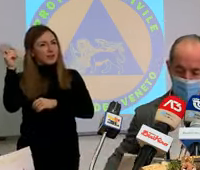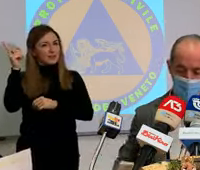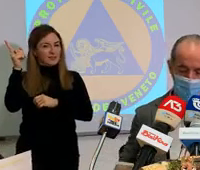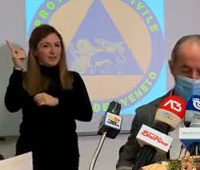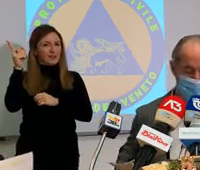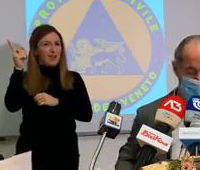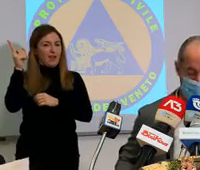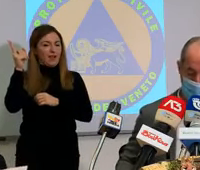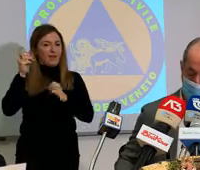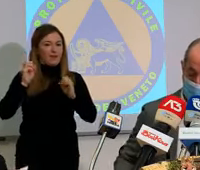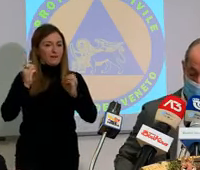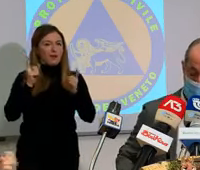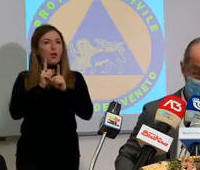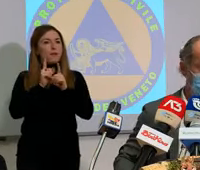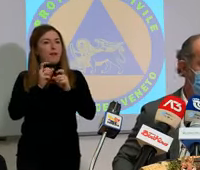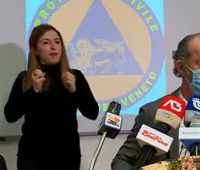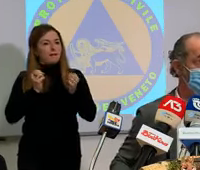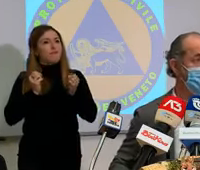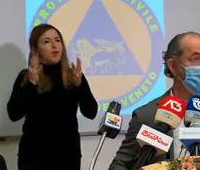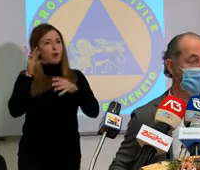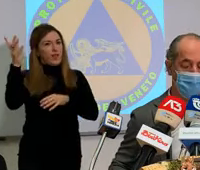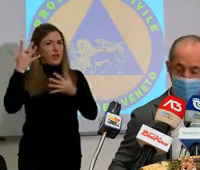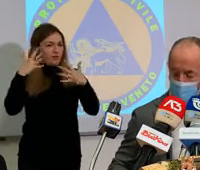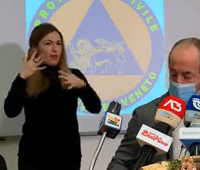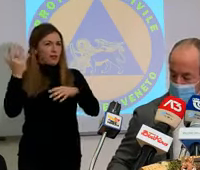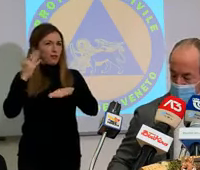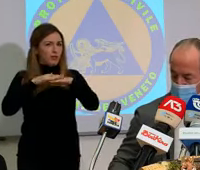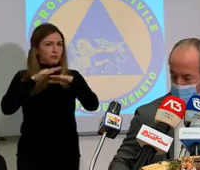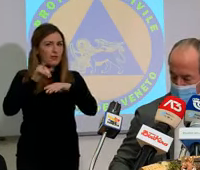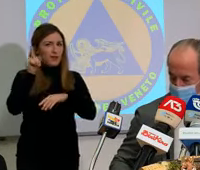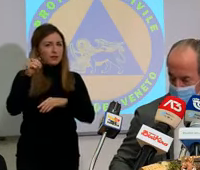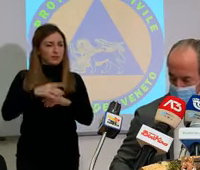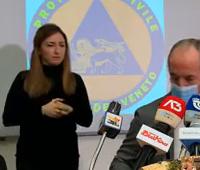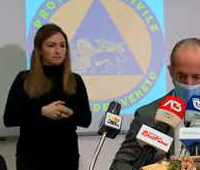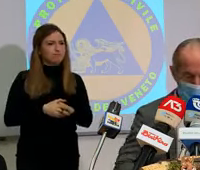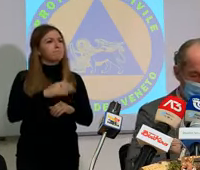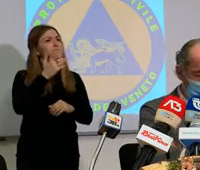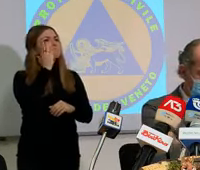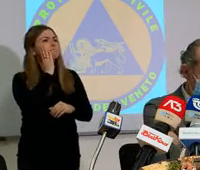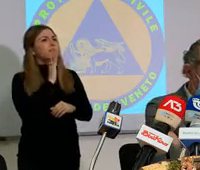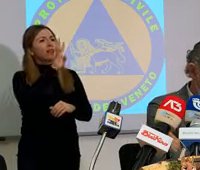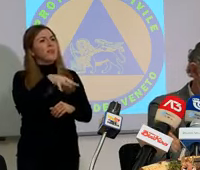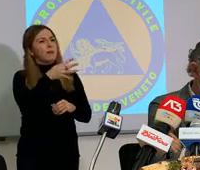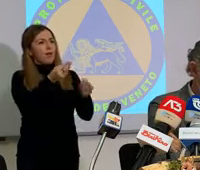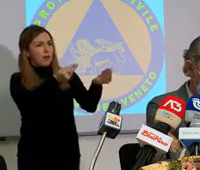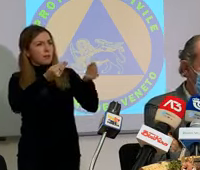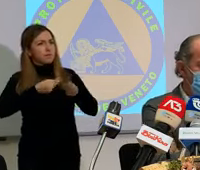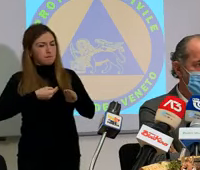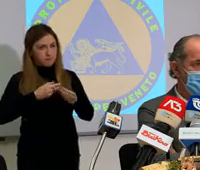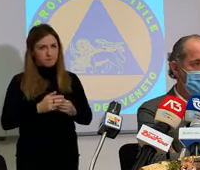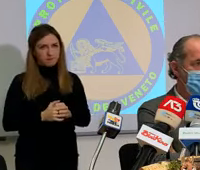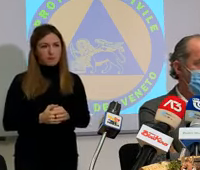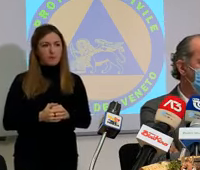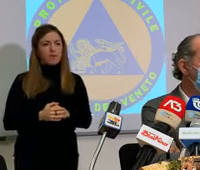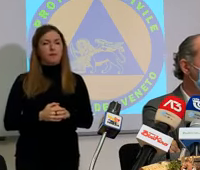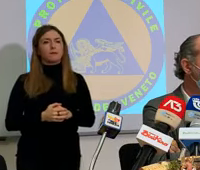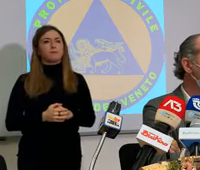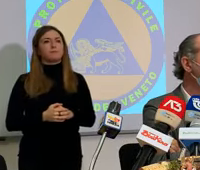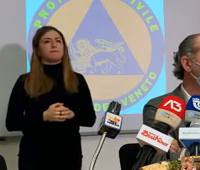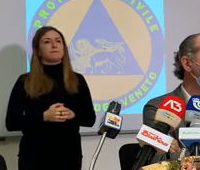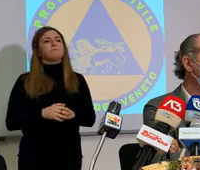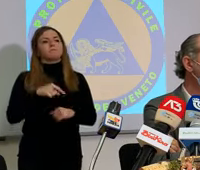in sierra leone e seminari e tabelle allora qual è il tema il tema è presto detto intanto